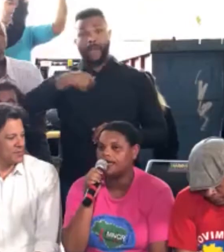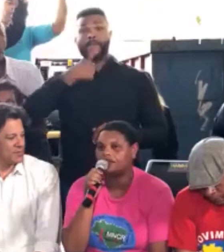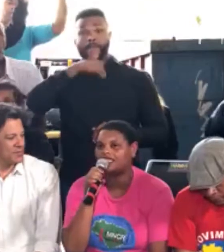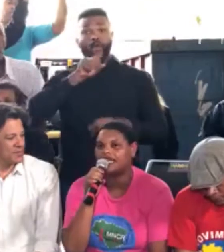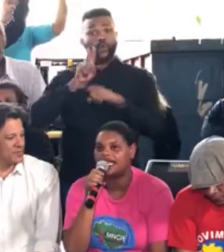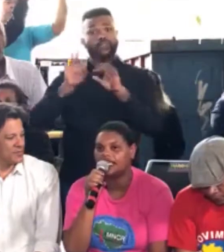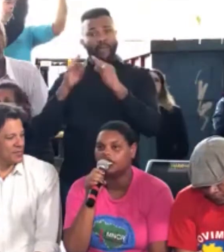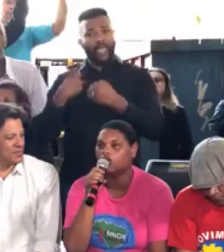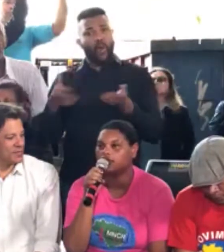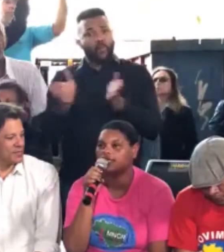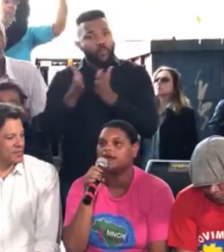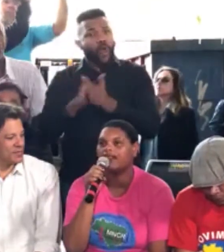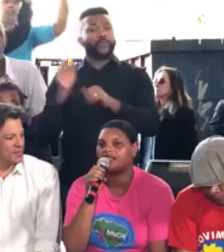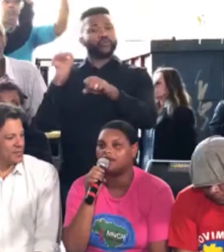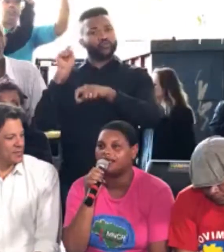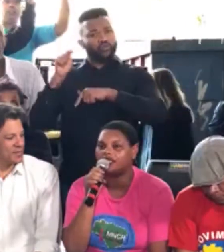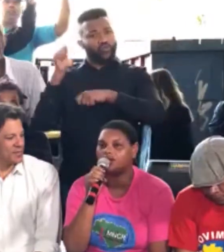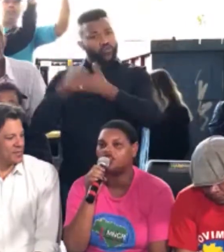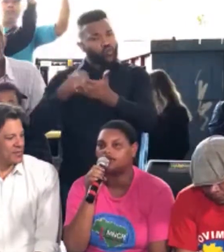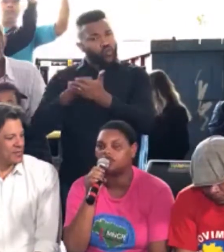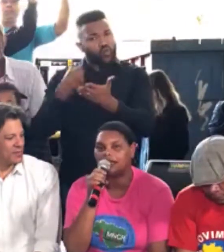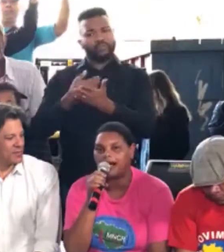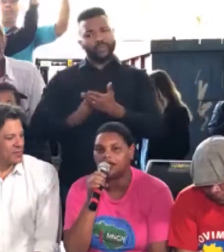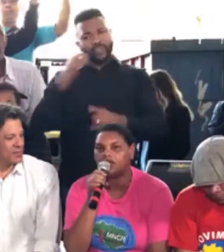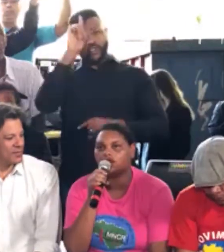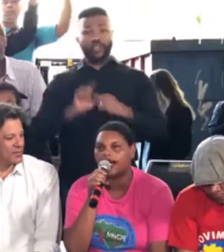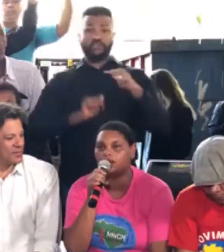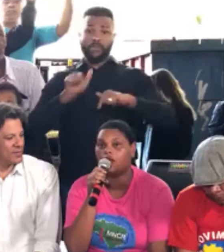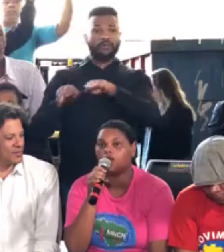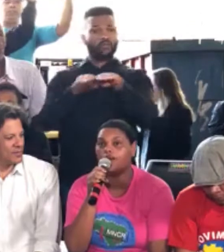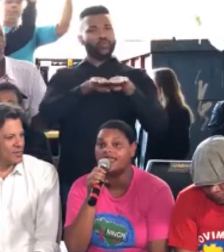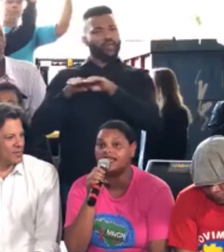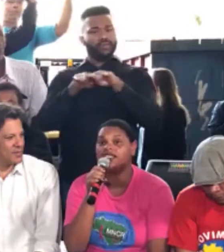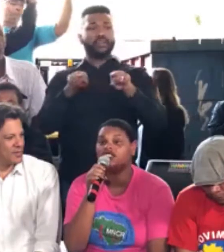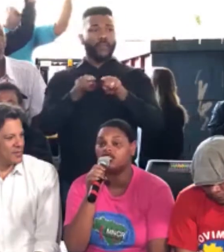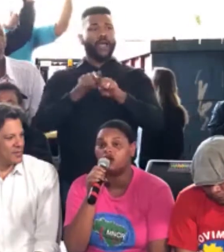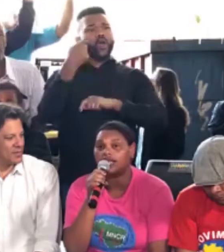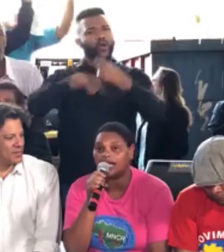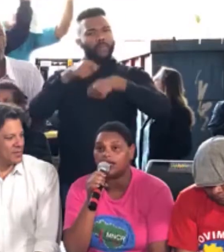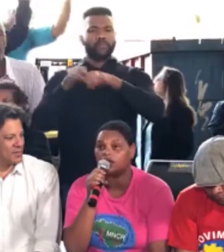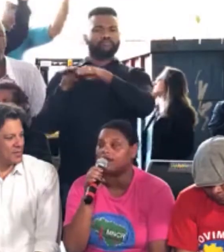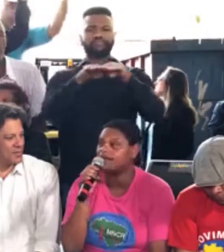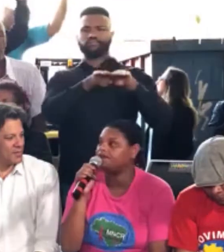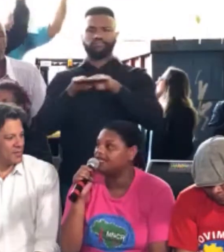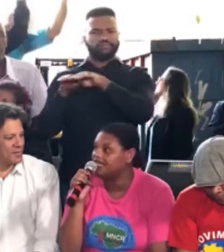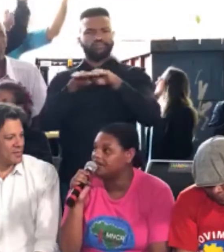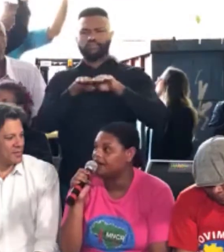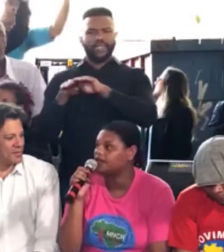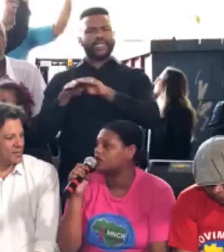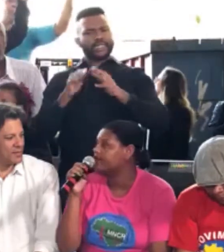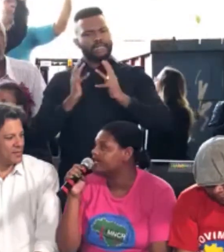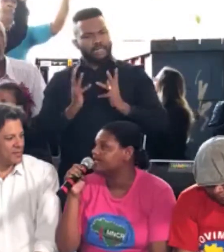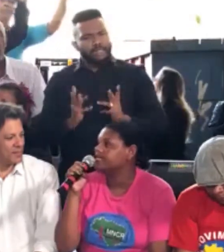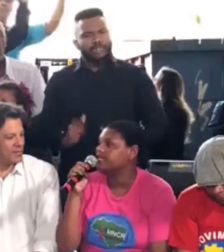de família de baixa renda e que luta para a visibilidade, para o direito de trabalho, de igualdade, para a economia de igualdade, uma economia limpa,